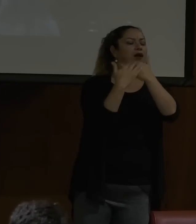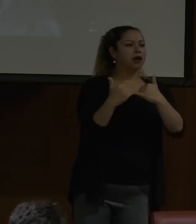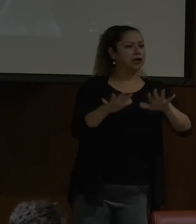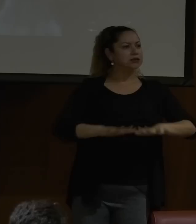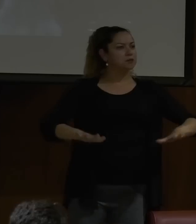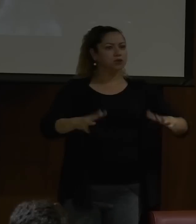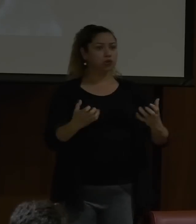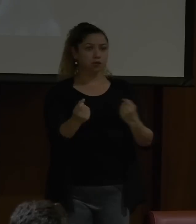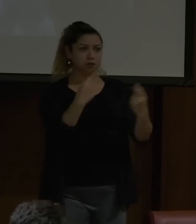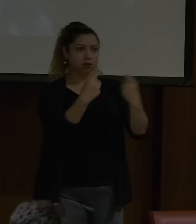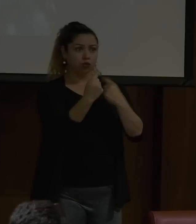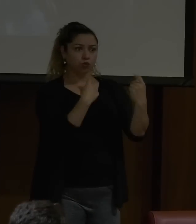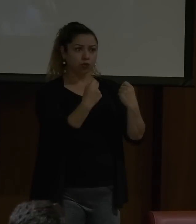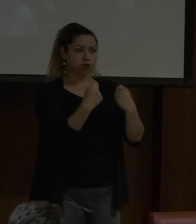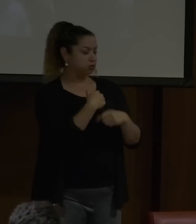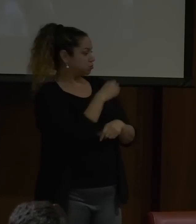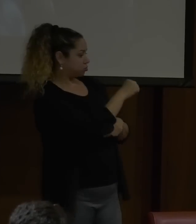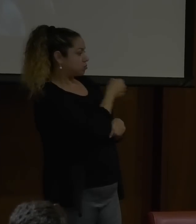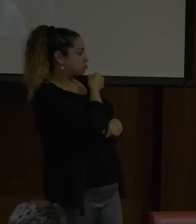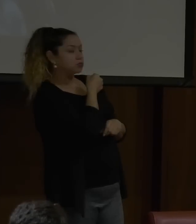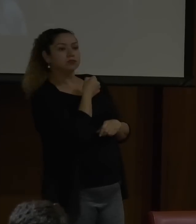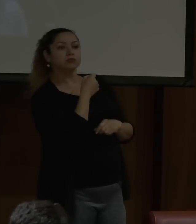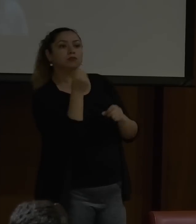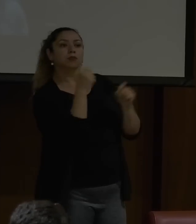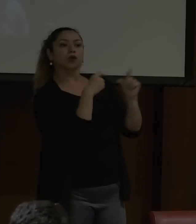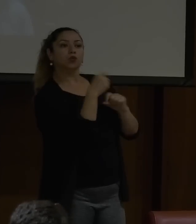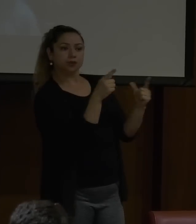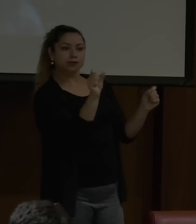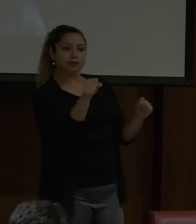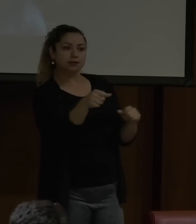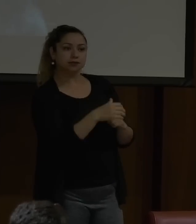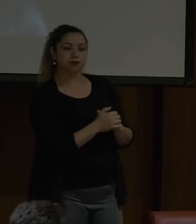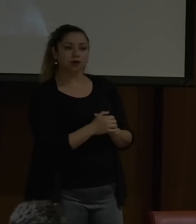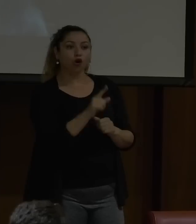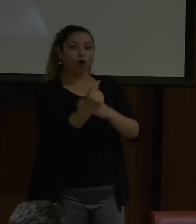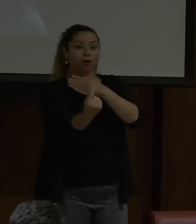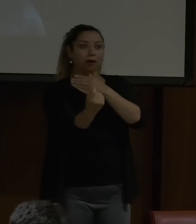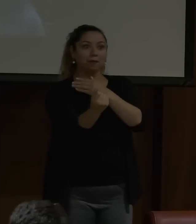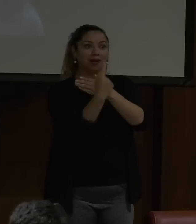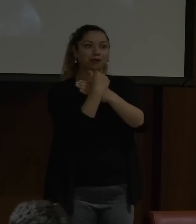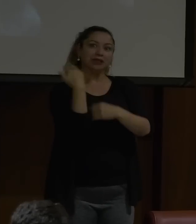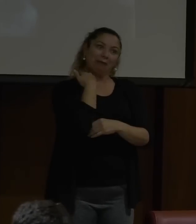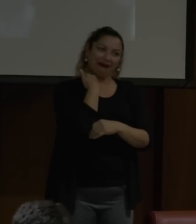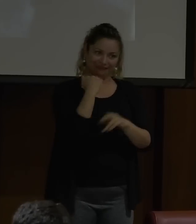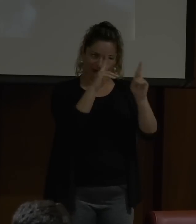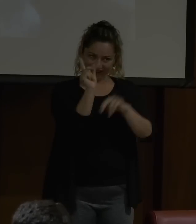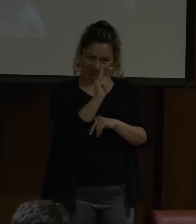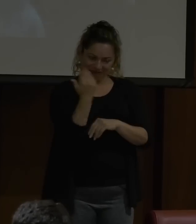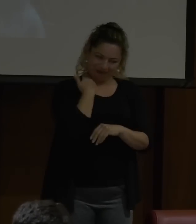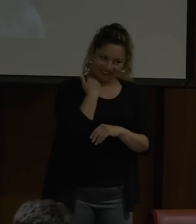para preguntas. Sí, vamos a pasar el micrófono para quienes tengan preguntas. Espero que no sean corchadoras, se las tiro yo a Ivo a las que sean